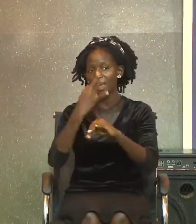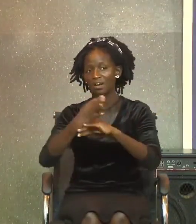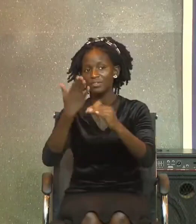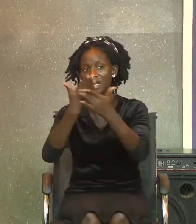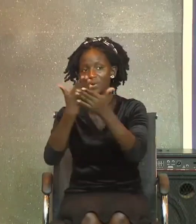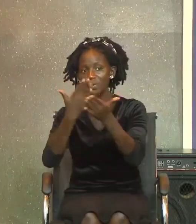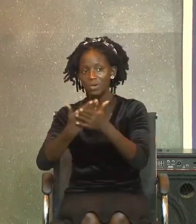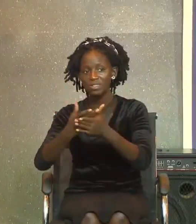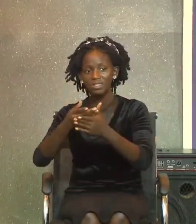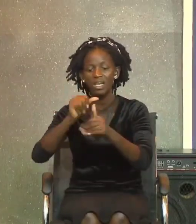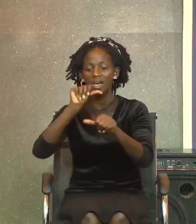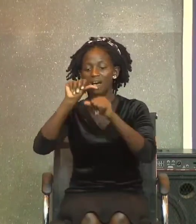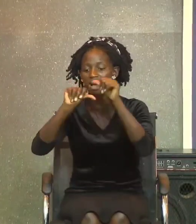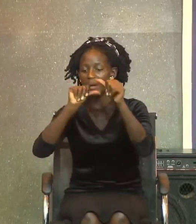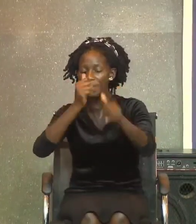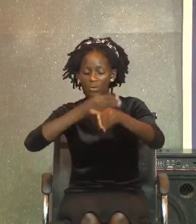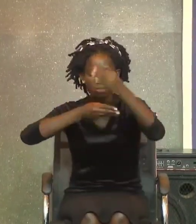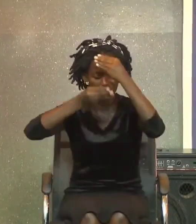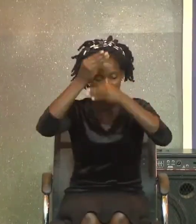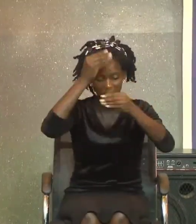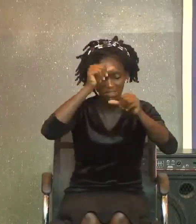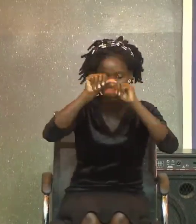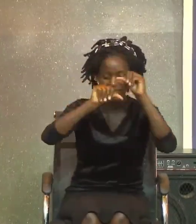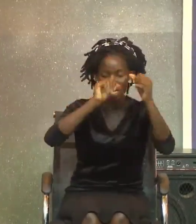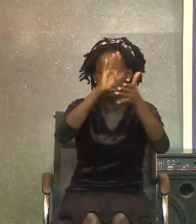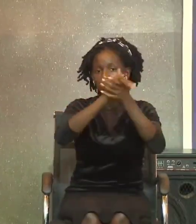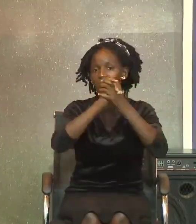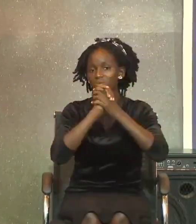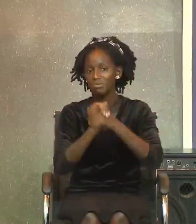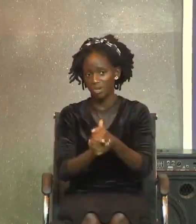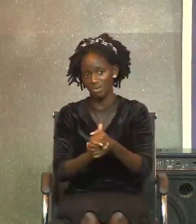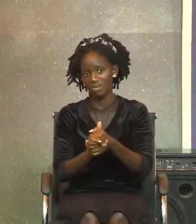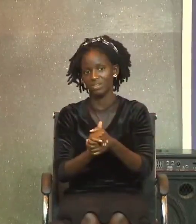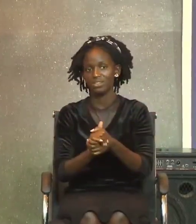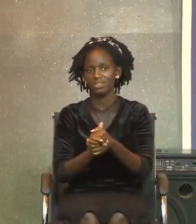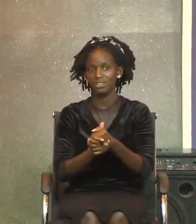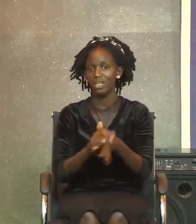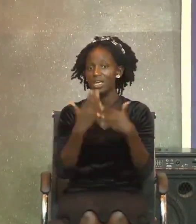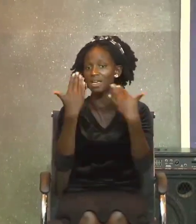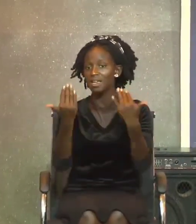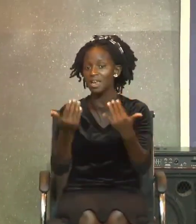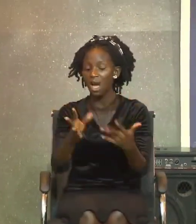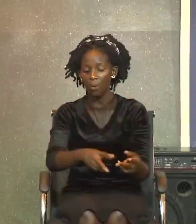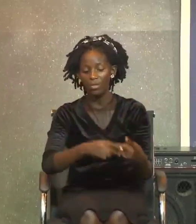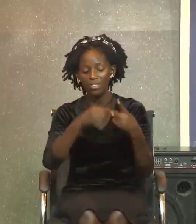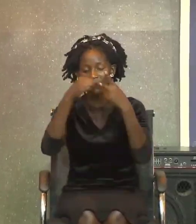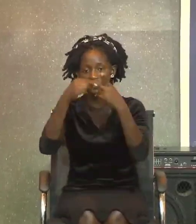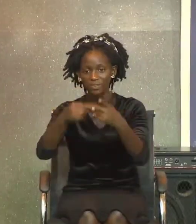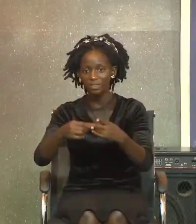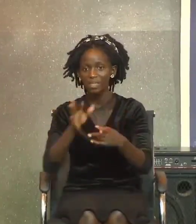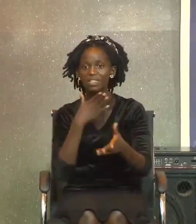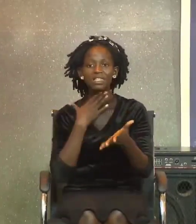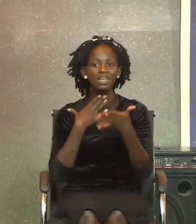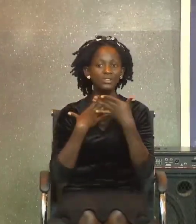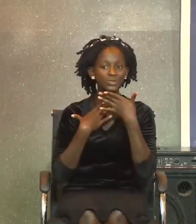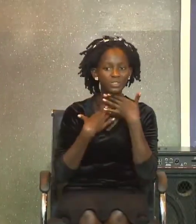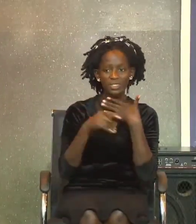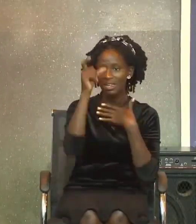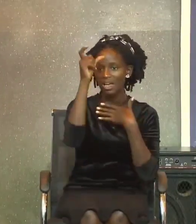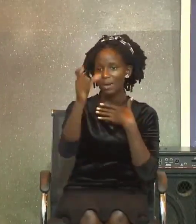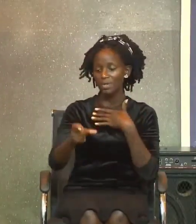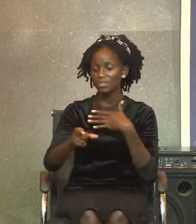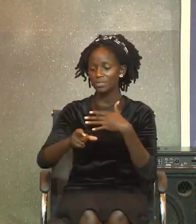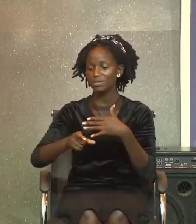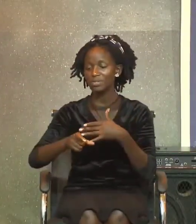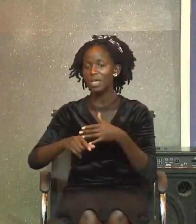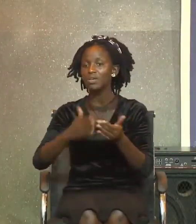bintu bingi tuina amasomo amalala agatali gabi abu fumbo Kati kino kiba specifically kyetaagisa muntu na